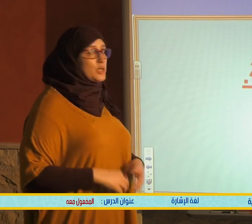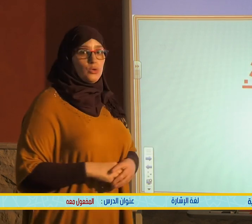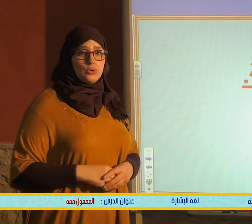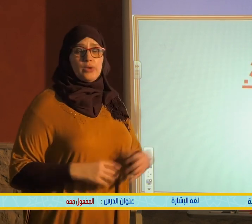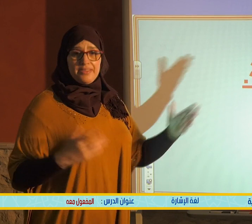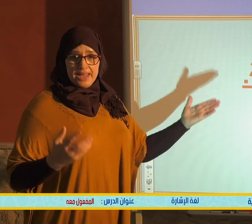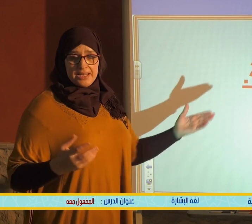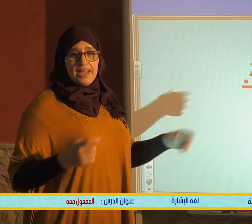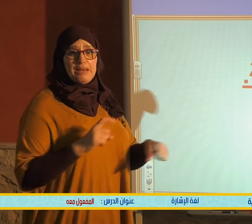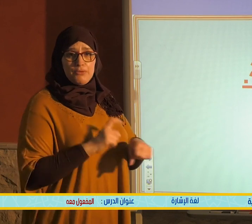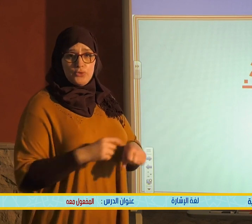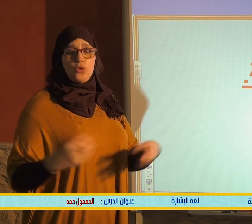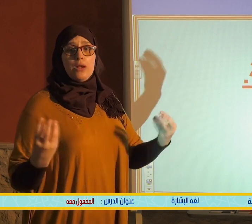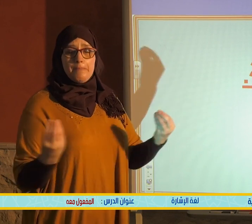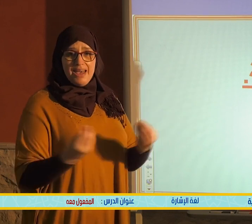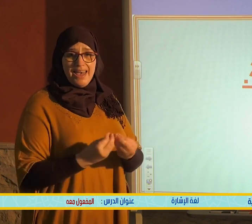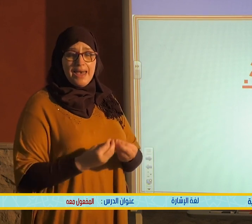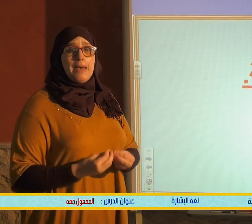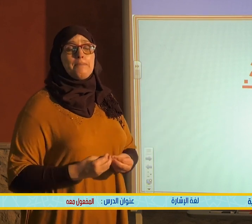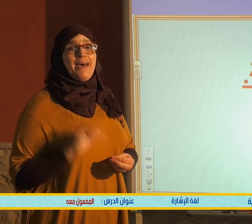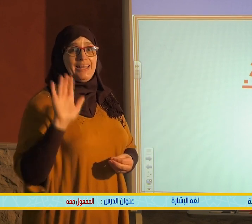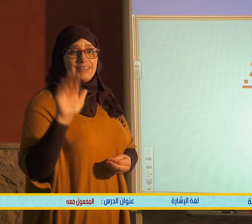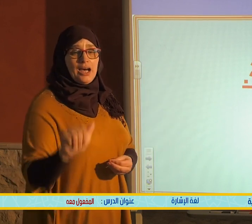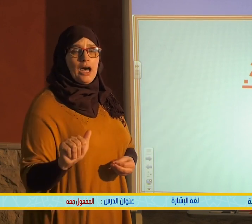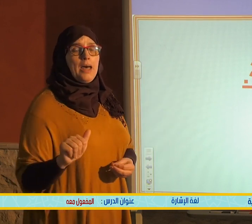يكون كذلك المفعول معه بعد ما.